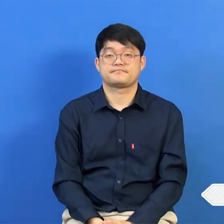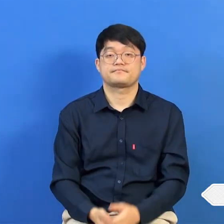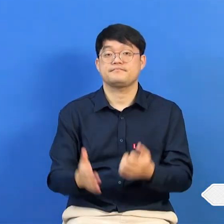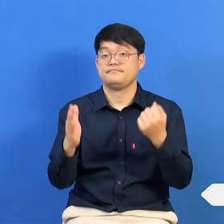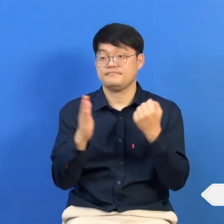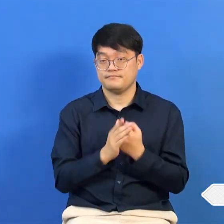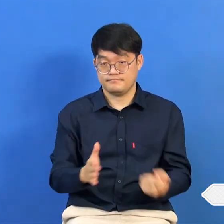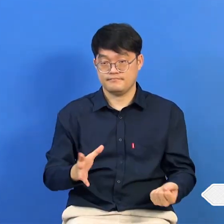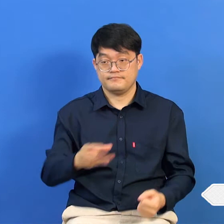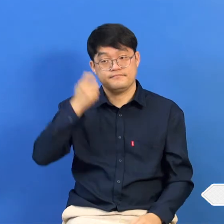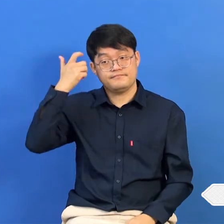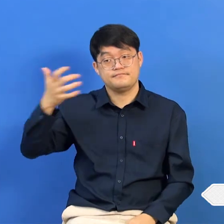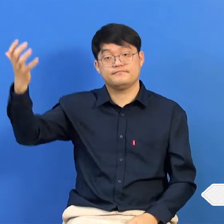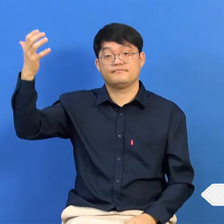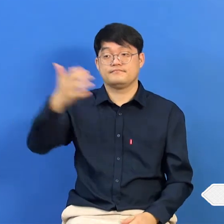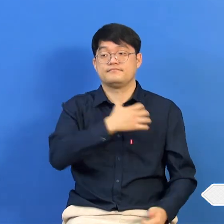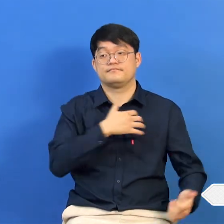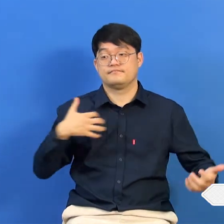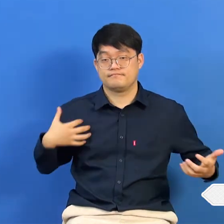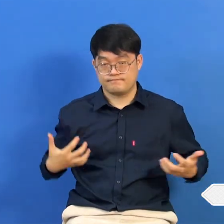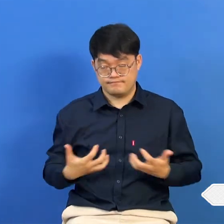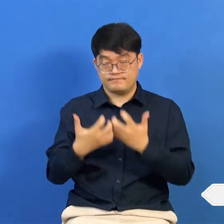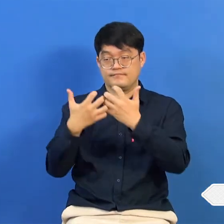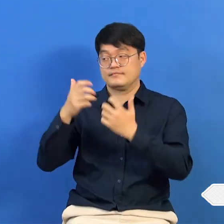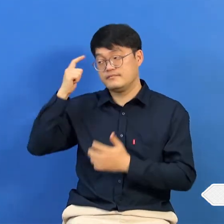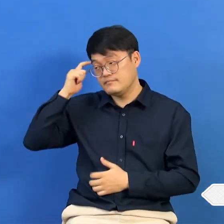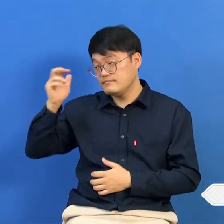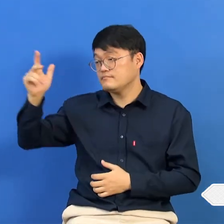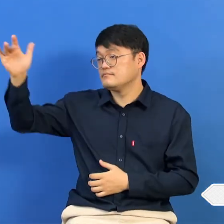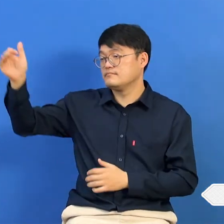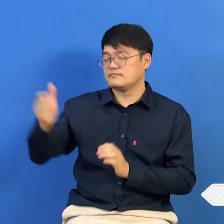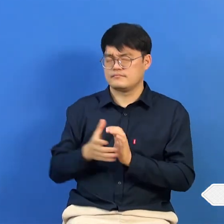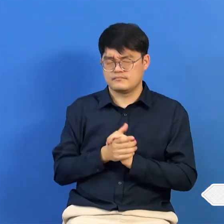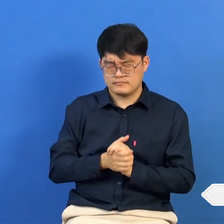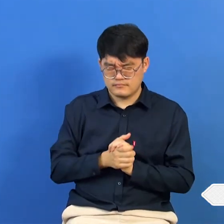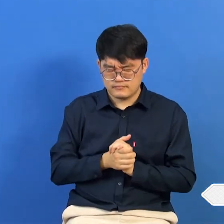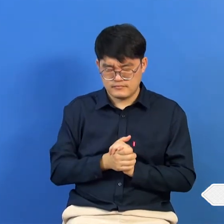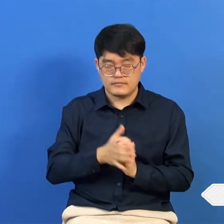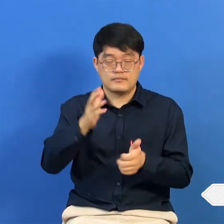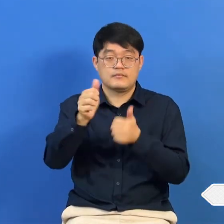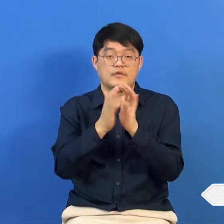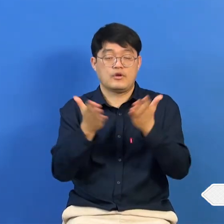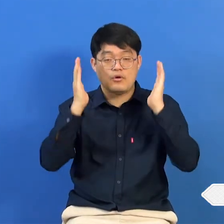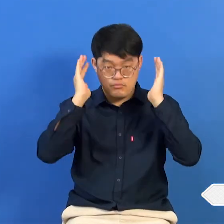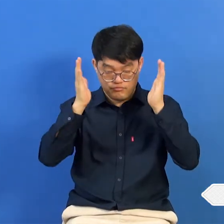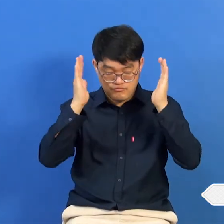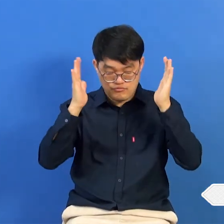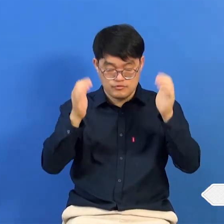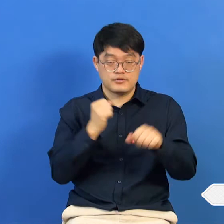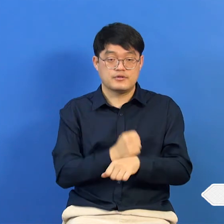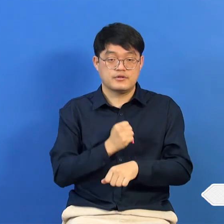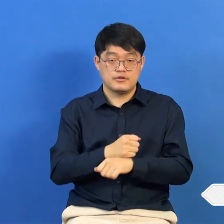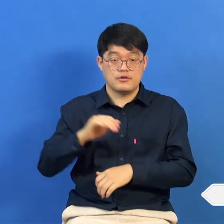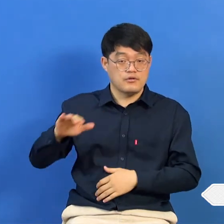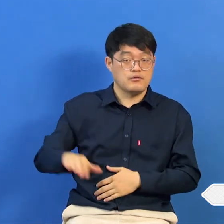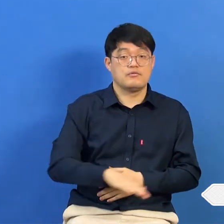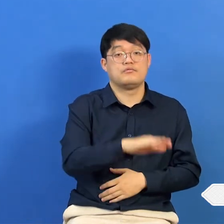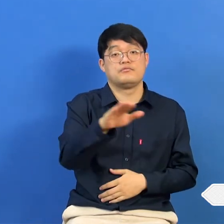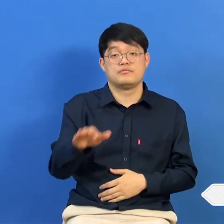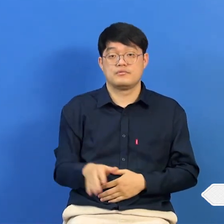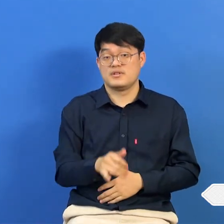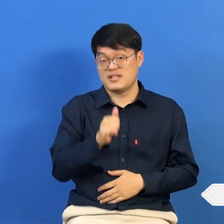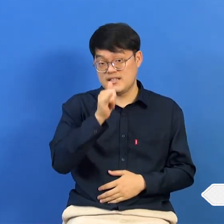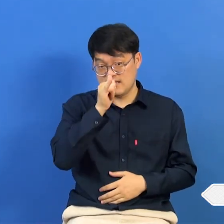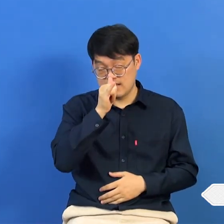그래서 성령 충만을 사모하시든지 기도를 하시든지 말씀 공부를 열심히 하시든지 우리 앞에 놓여있는 이